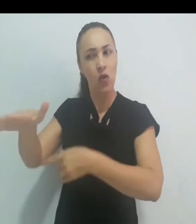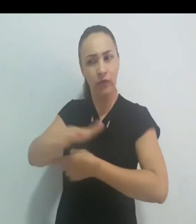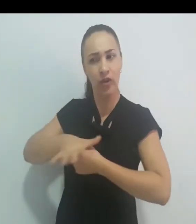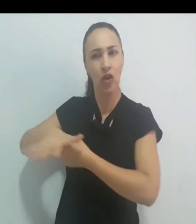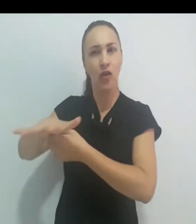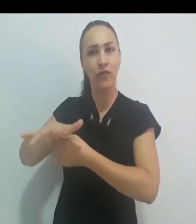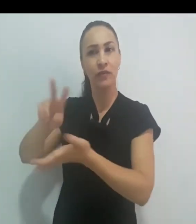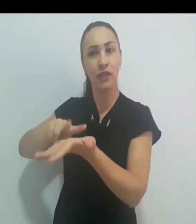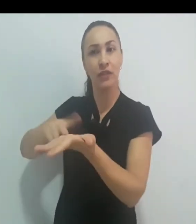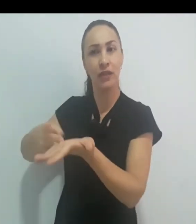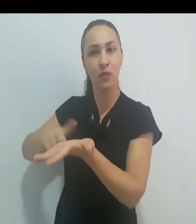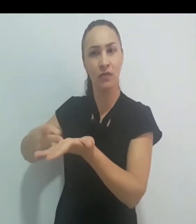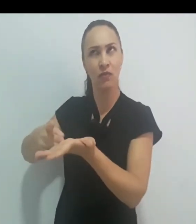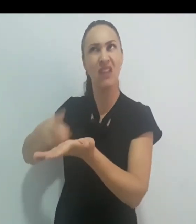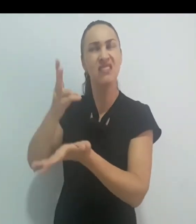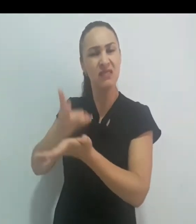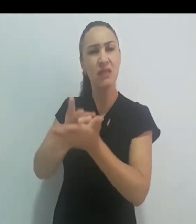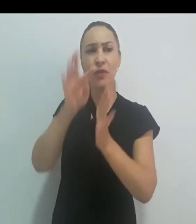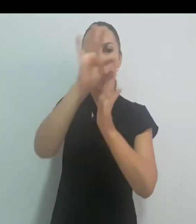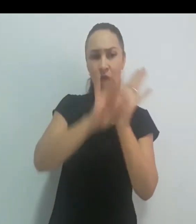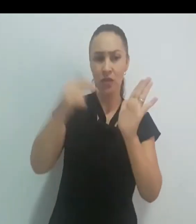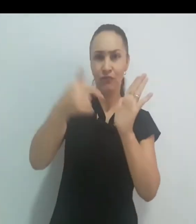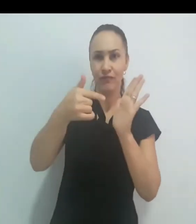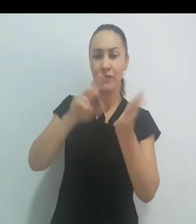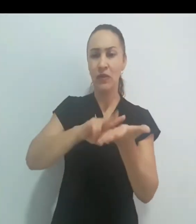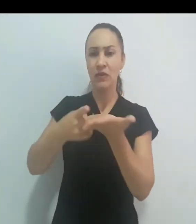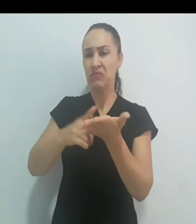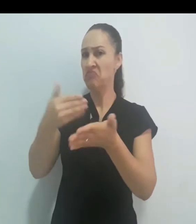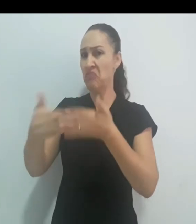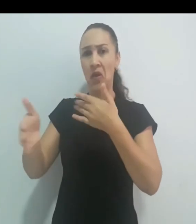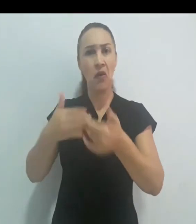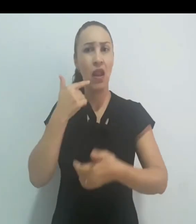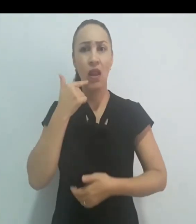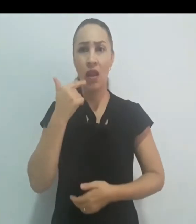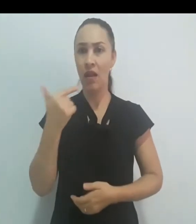seara da tradução, toda vez que a gente traduz um texto, seja lá